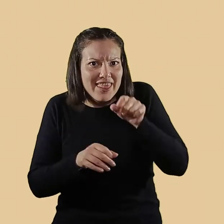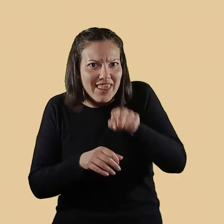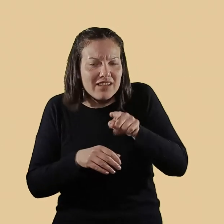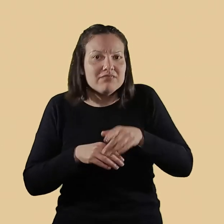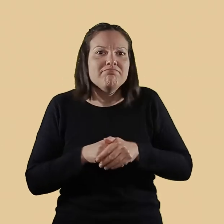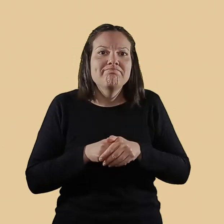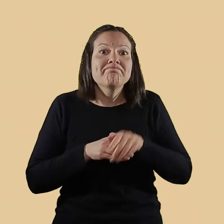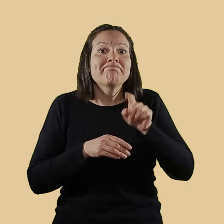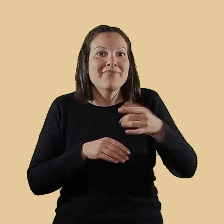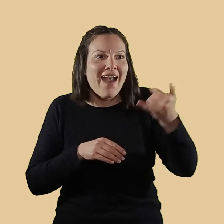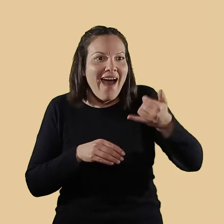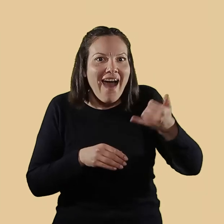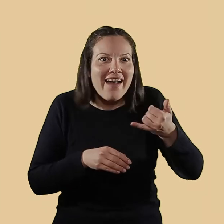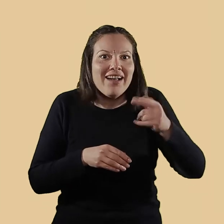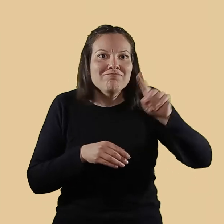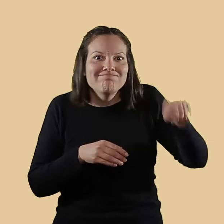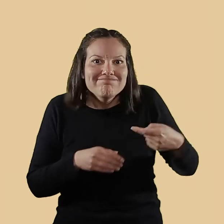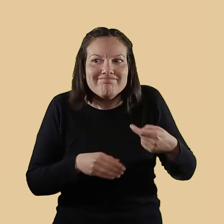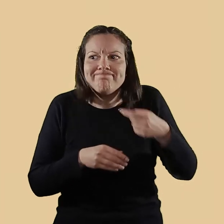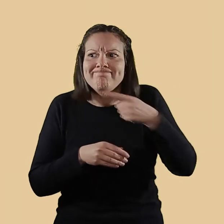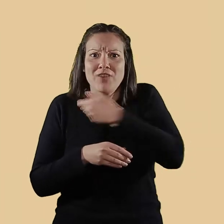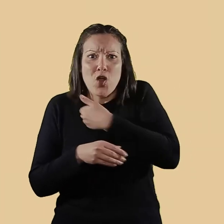que el gobierno militar de la provincia anuló.